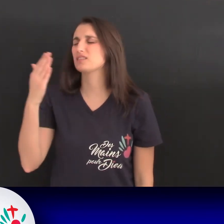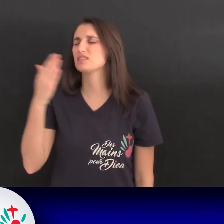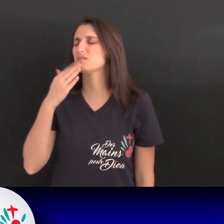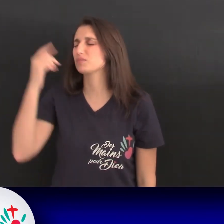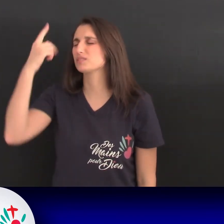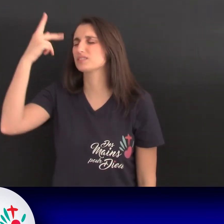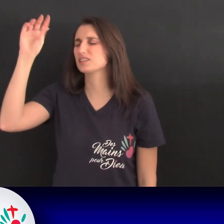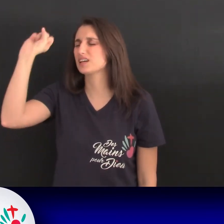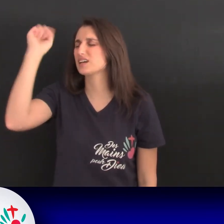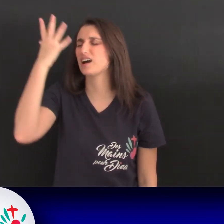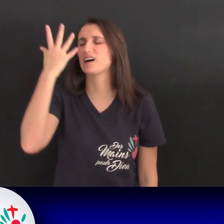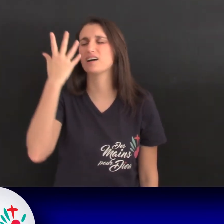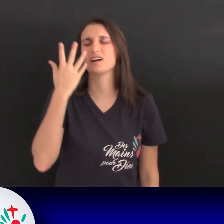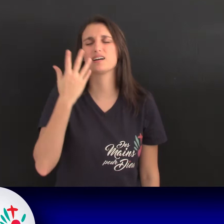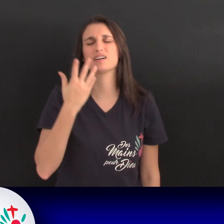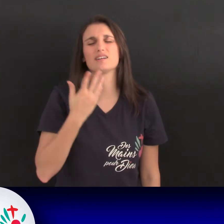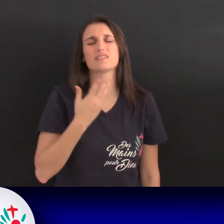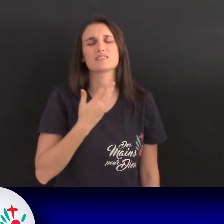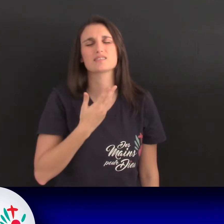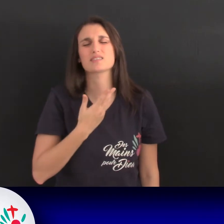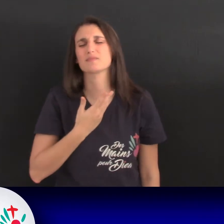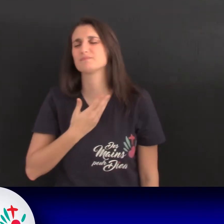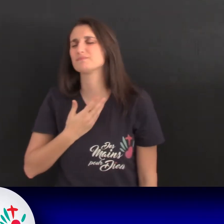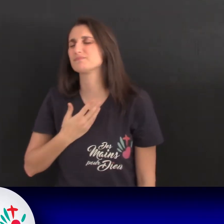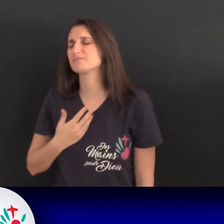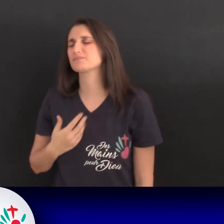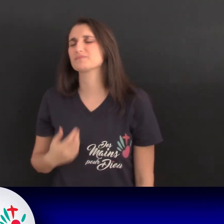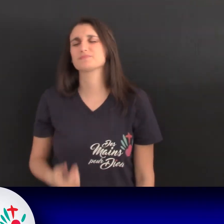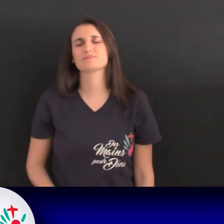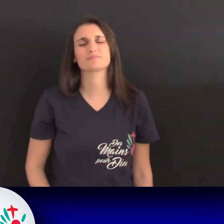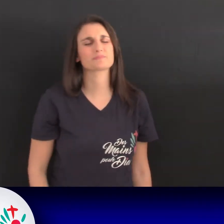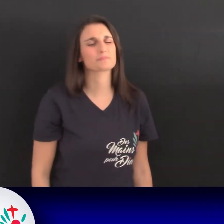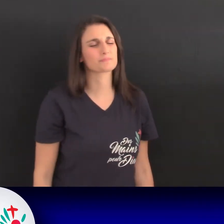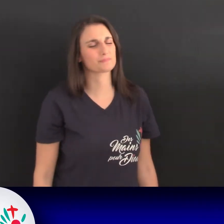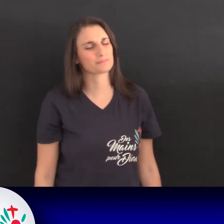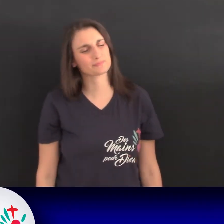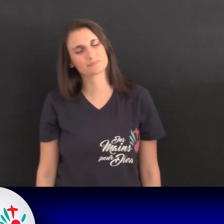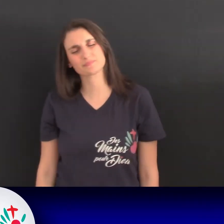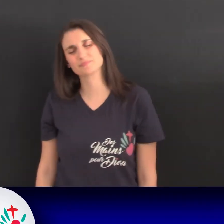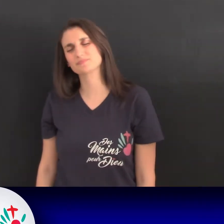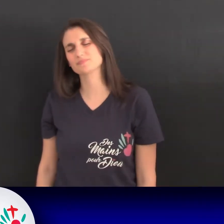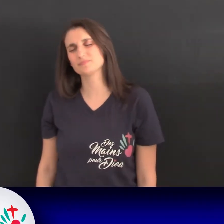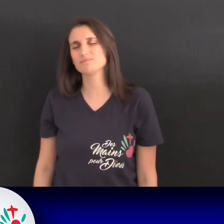grâce. Merci pour ta grâce, Seigneur. Alléluia.